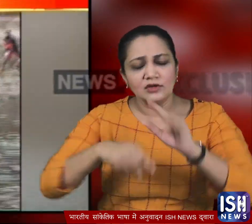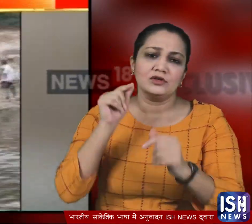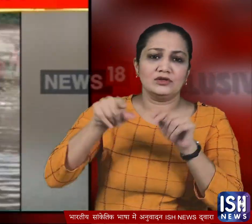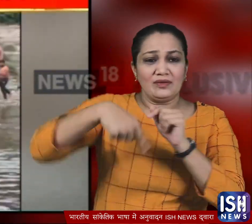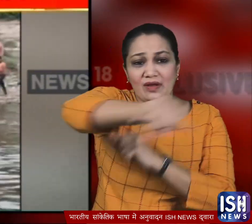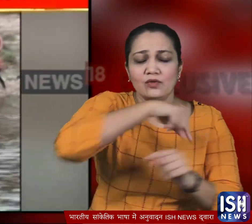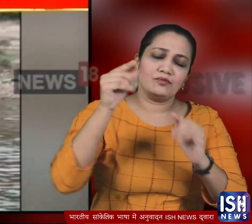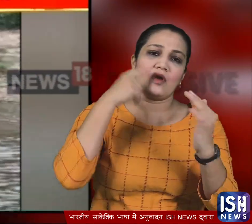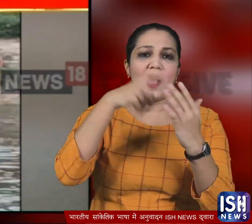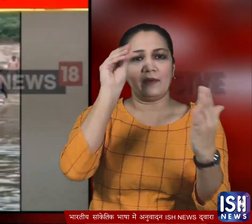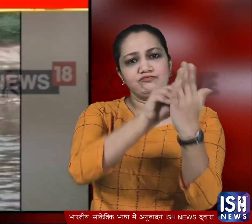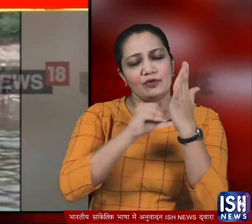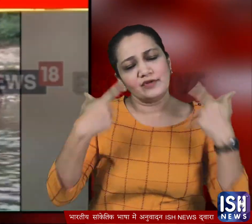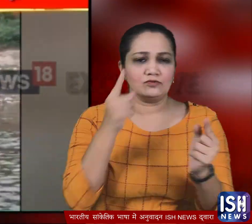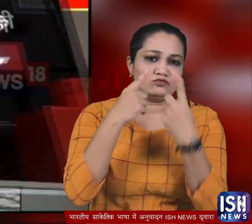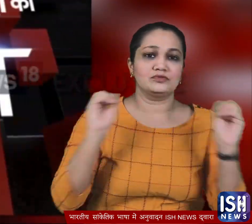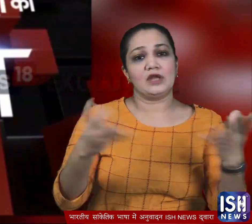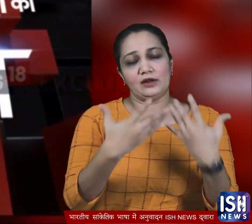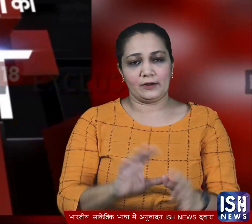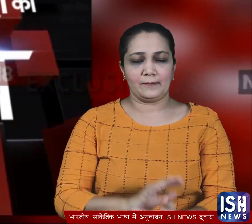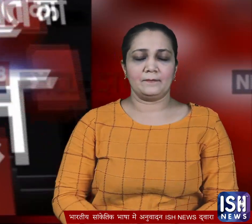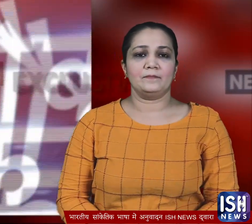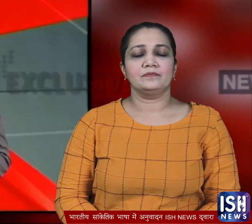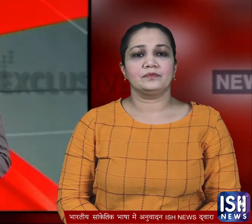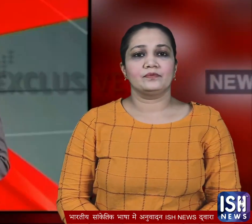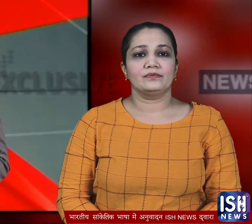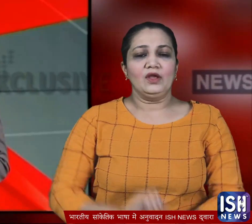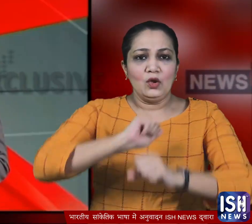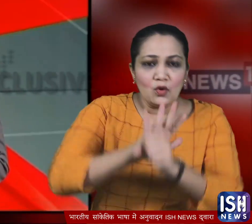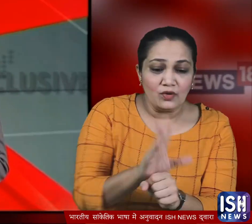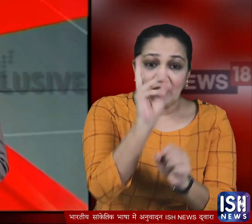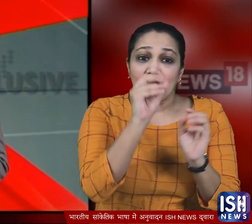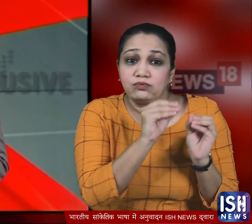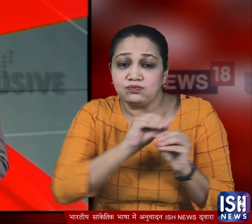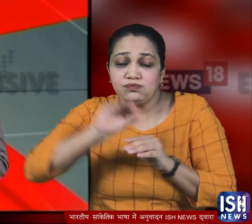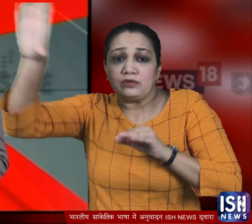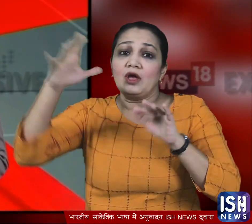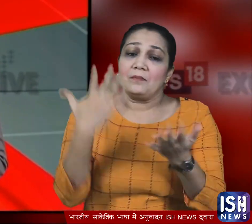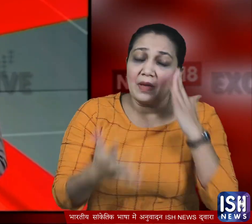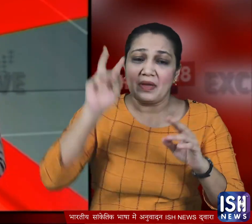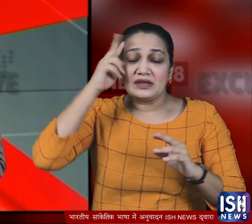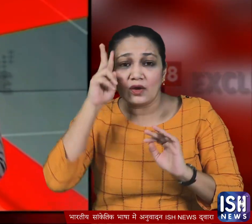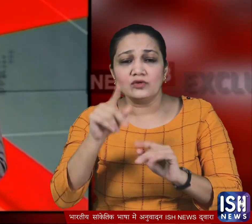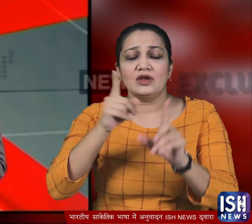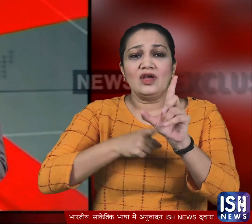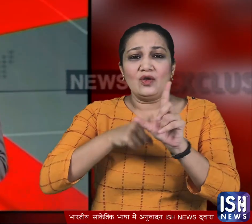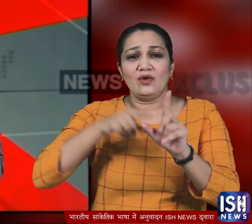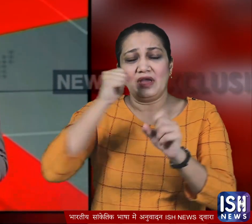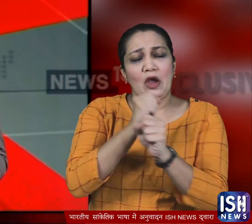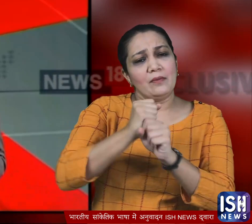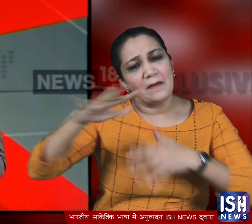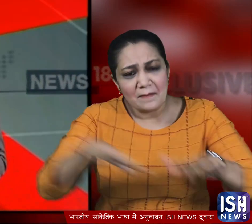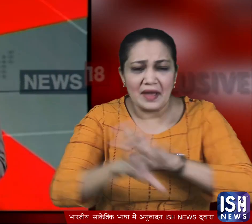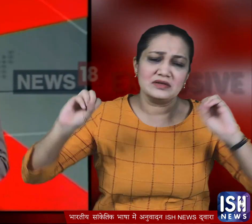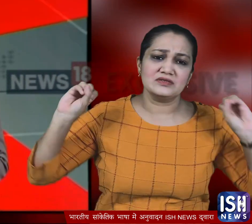उन दबंगों के खिलाफ केस दर्ज कर उन पर कार्रवाई शुरू कर दी गई। कोरोना की तीसरी लहर की आशंका को देखते हुए योगी सरकार ने तैयारी